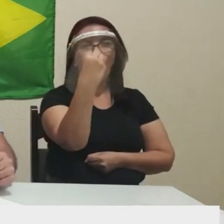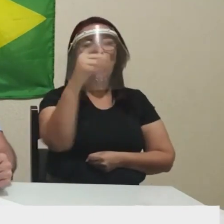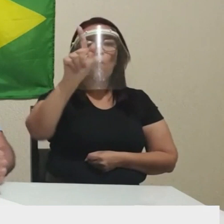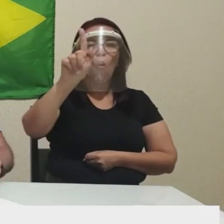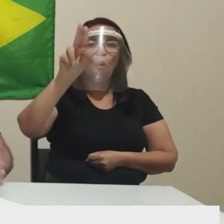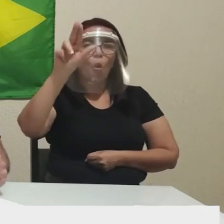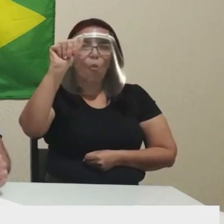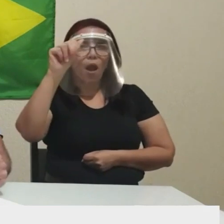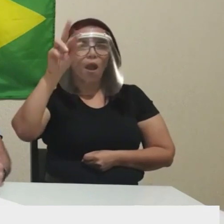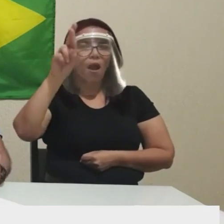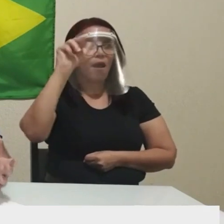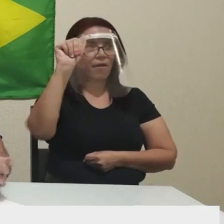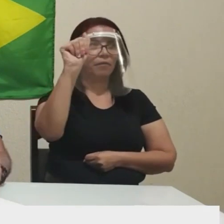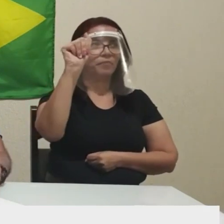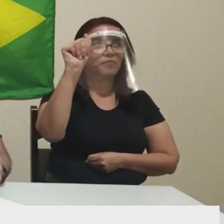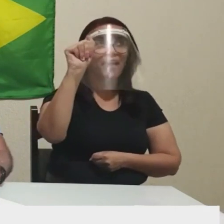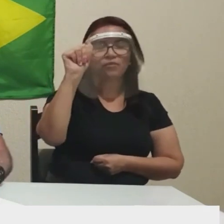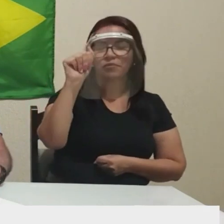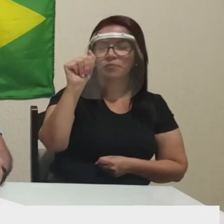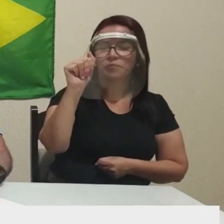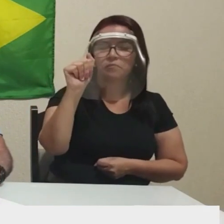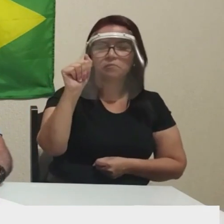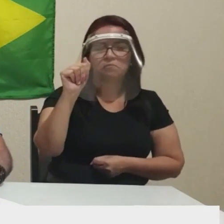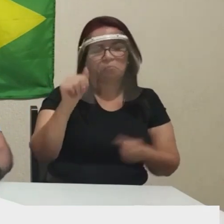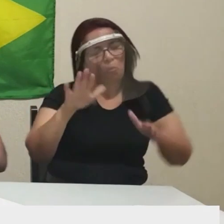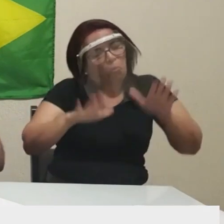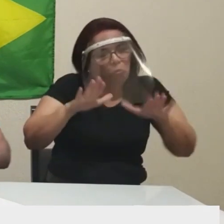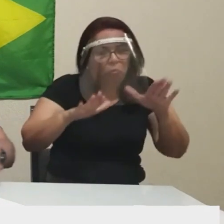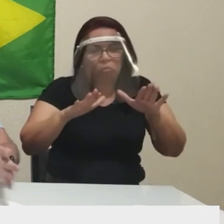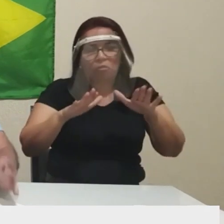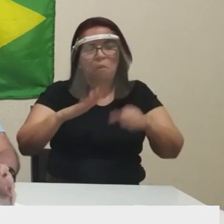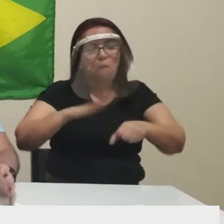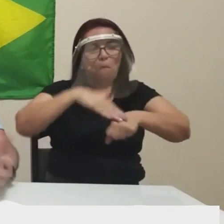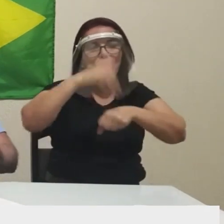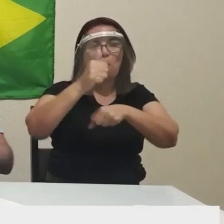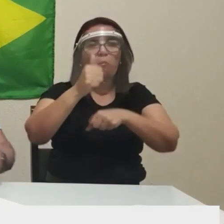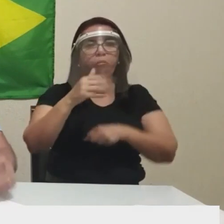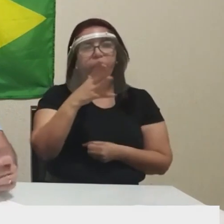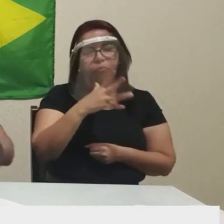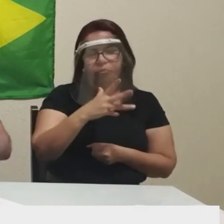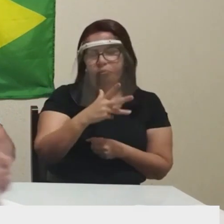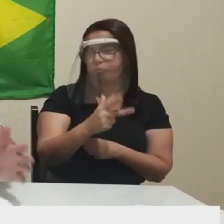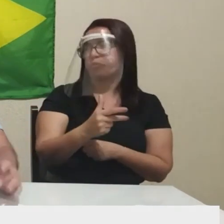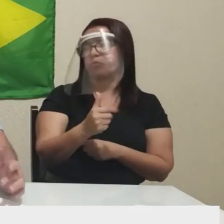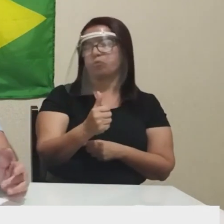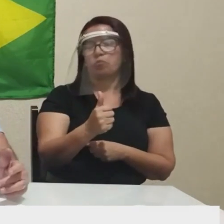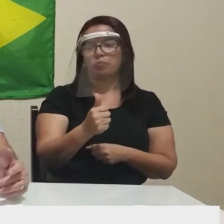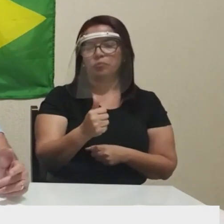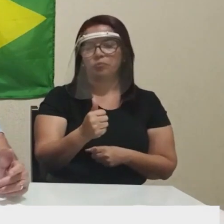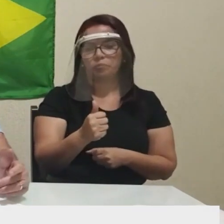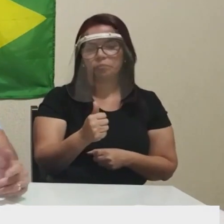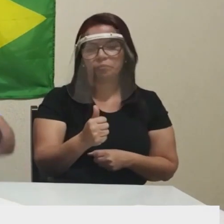Logicamente, se tivéssemos mais tempo, talvez começaríamos uma nova família de cédulas. No meu tempo de garoto,